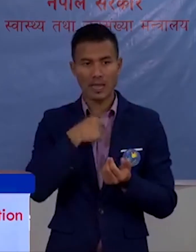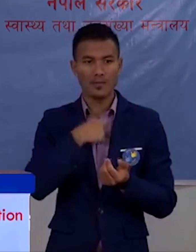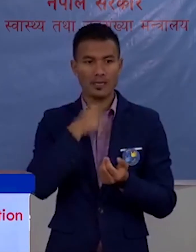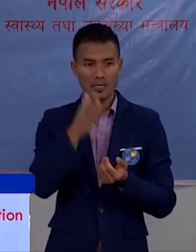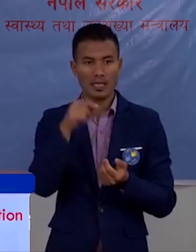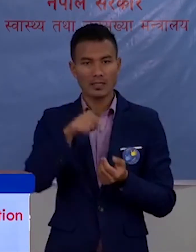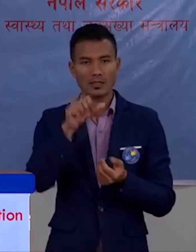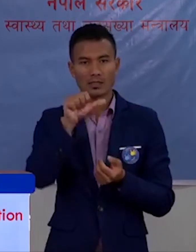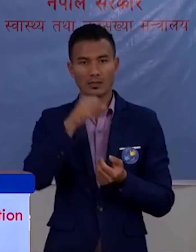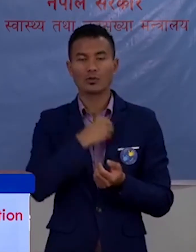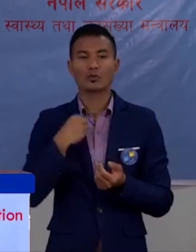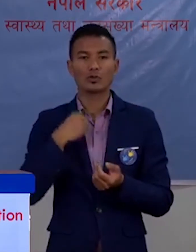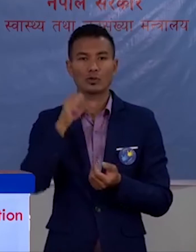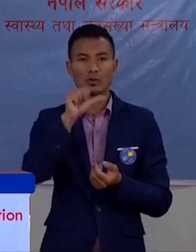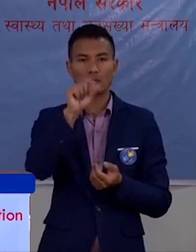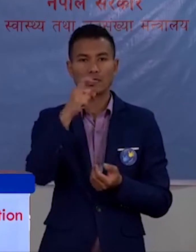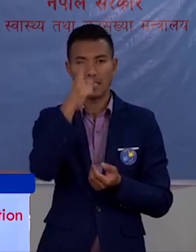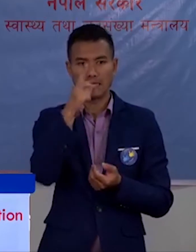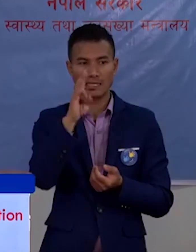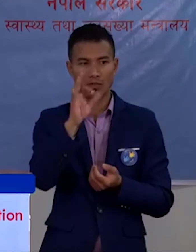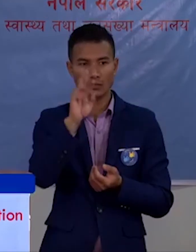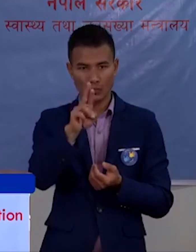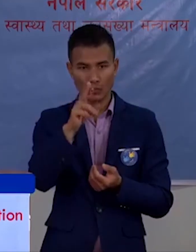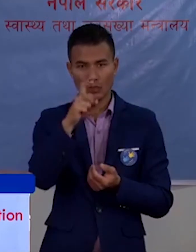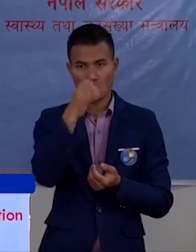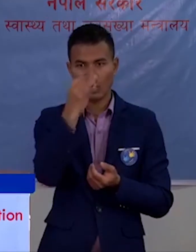डाक्टर जागेश्वर गौतम, निर्देशक परोपकार